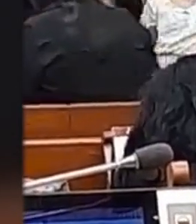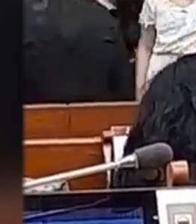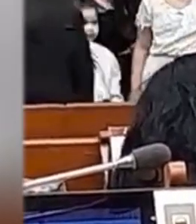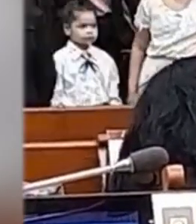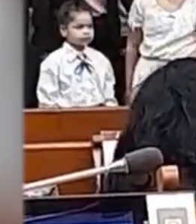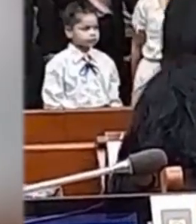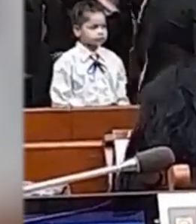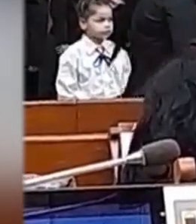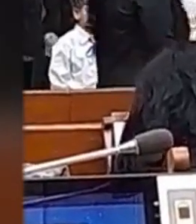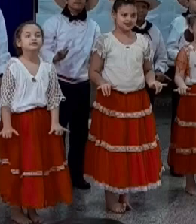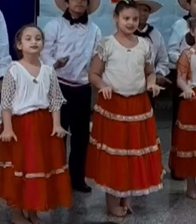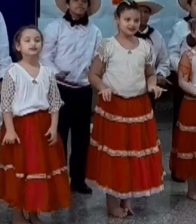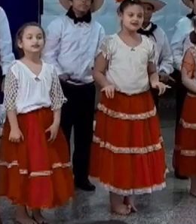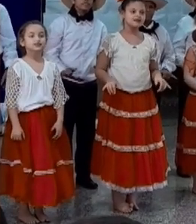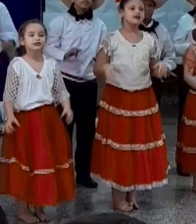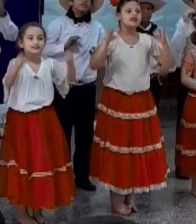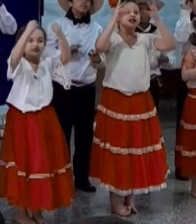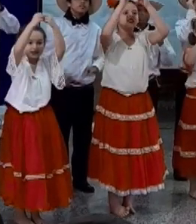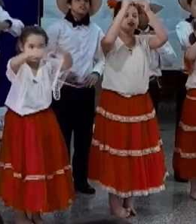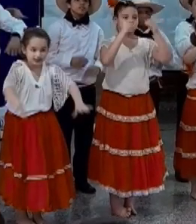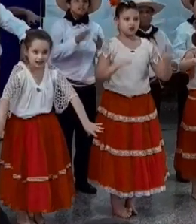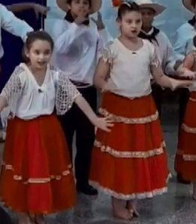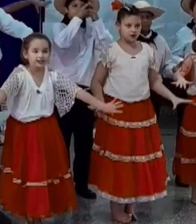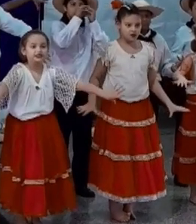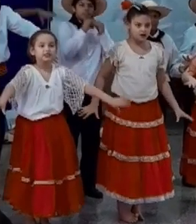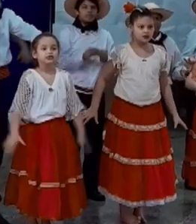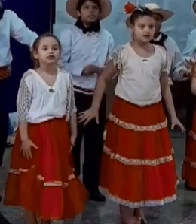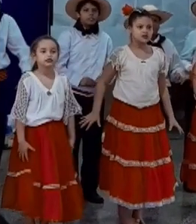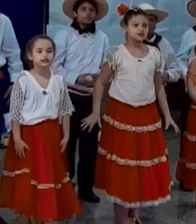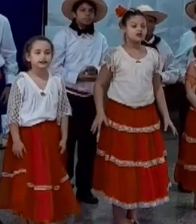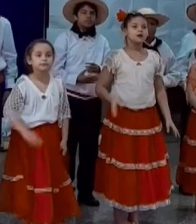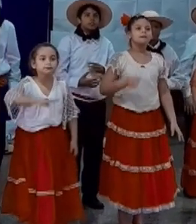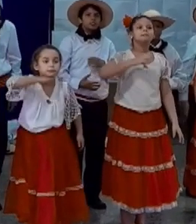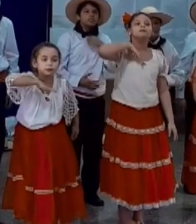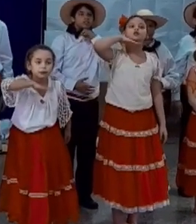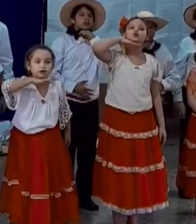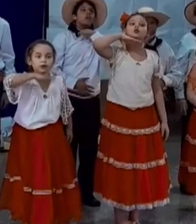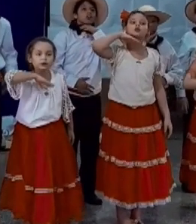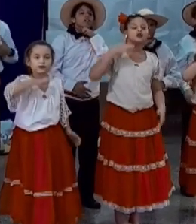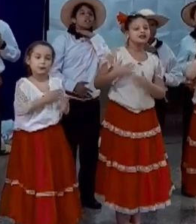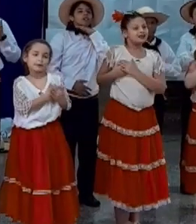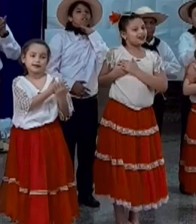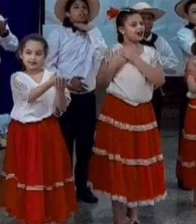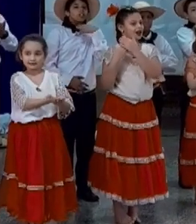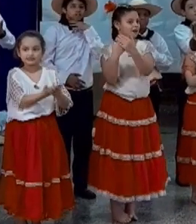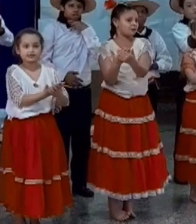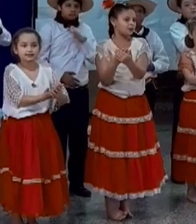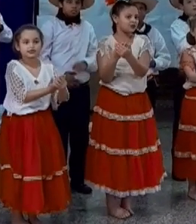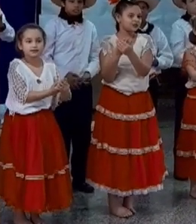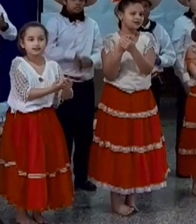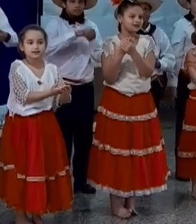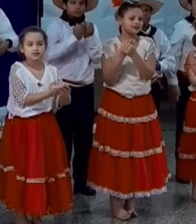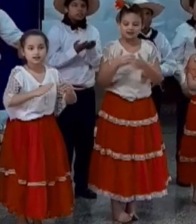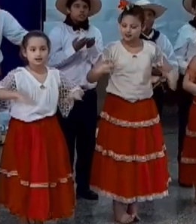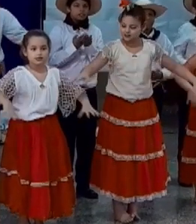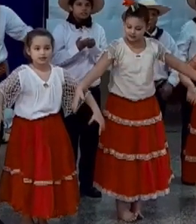Entonces, también tiene esa peculiaridad. Por ejemplo, yo quiero decir, el presidente de la República, y ahí el intérprete